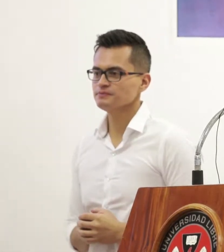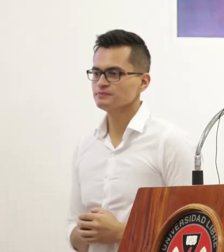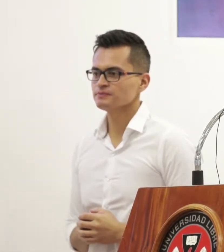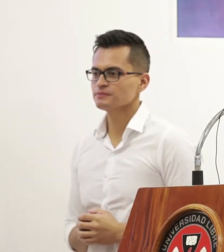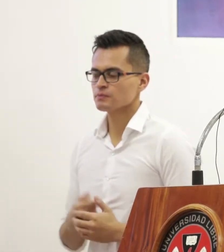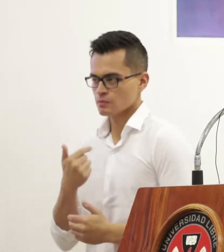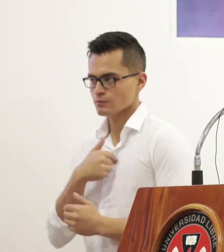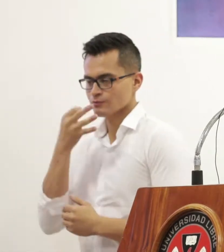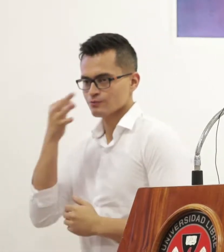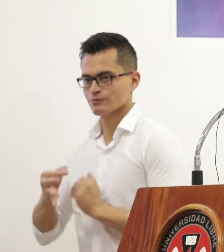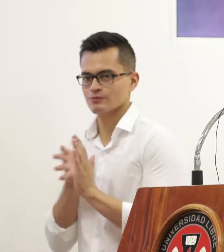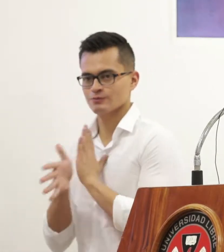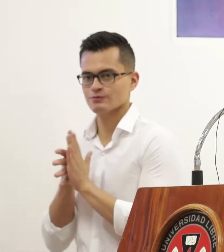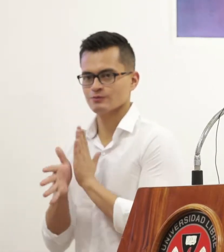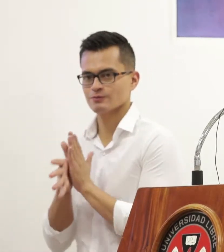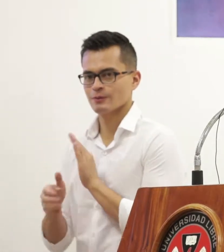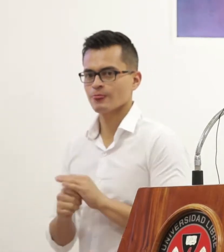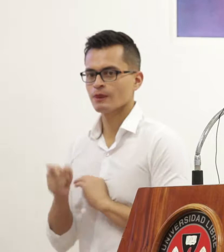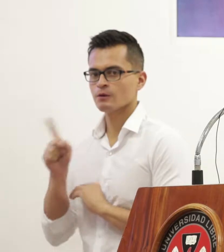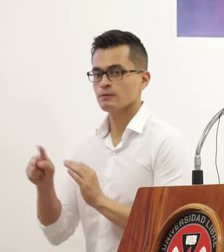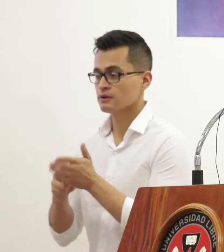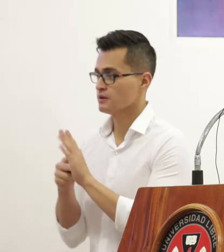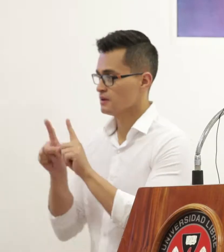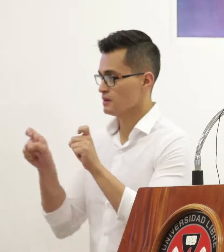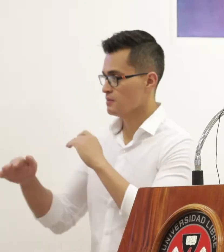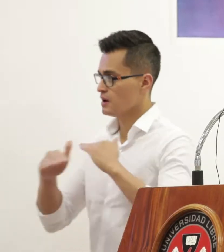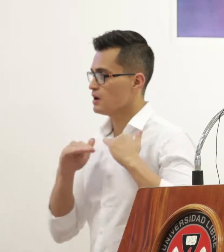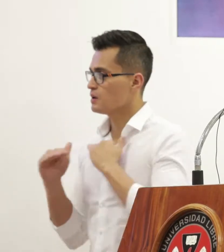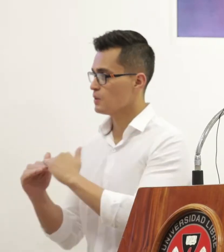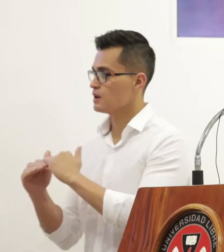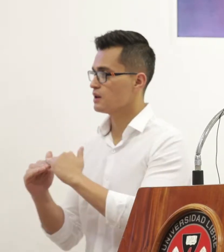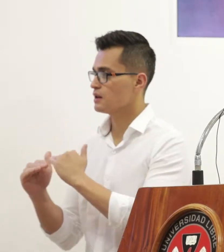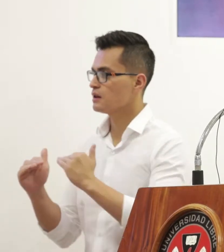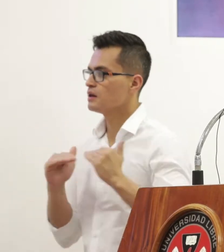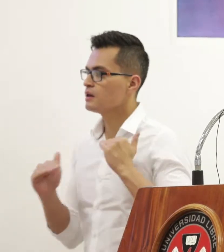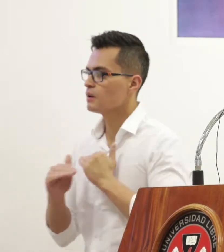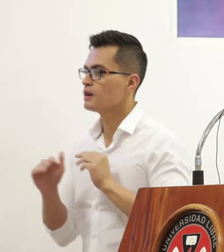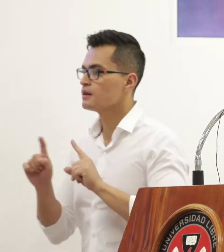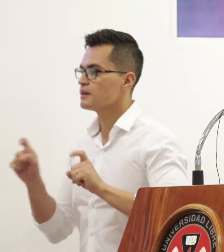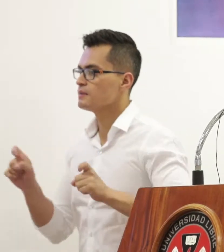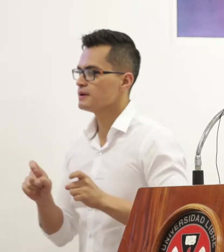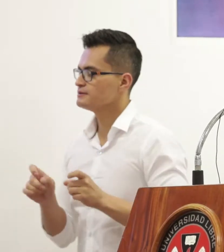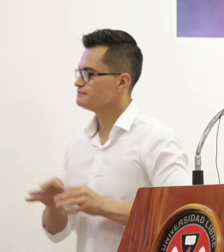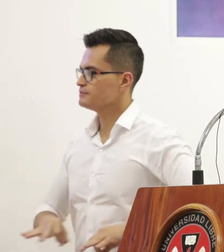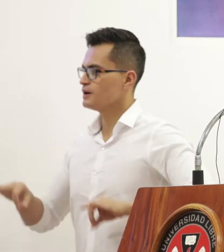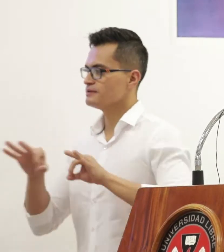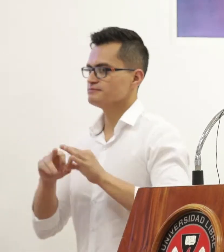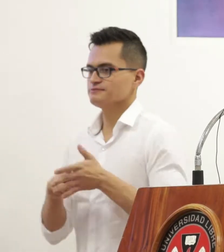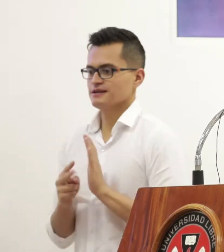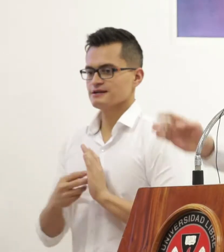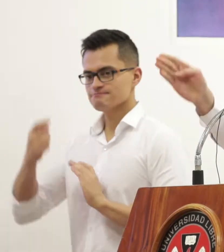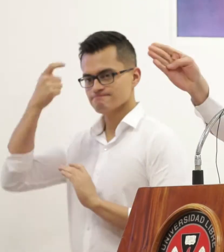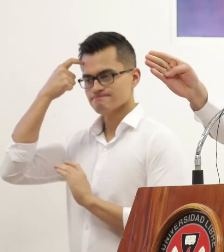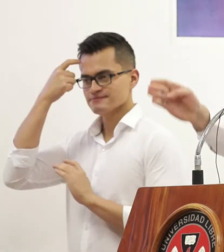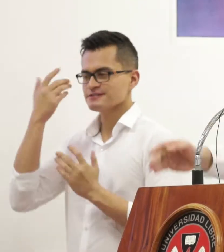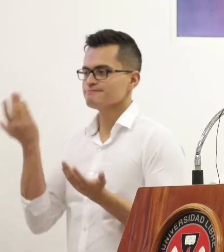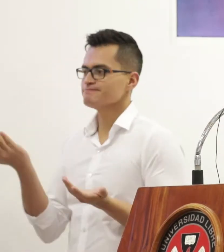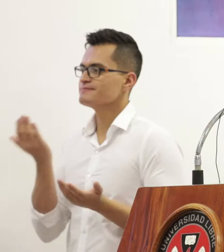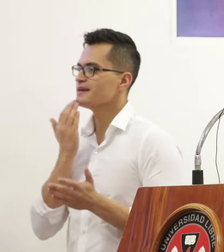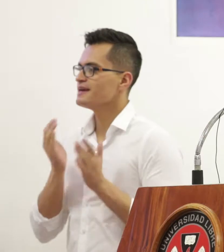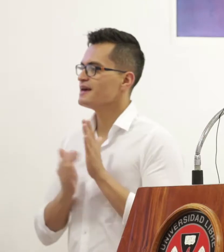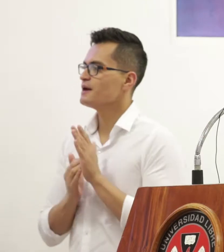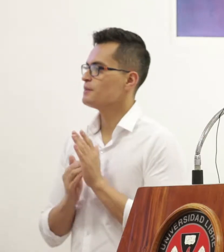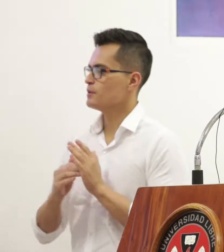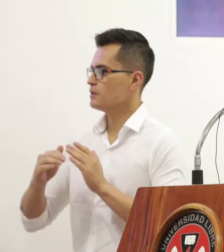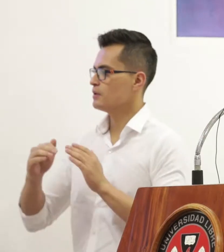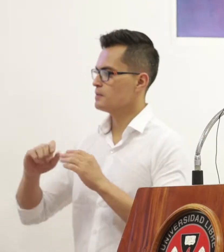decirlo porque hablar de igualdad es, en primer lugar, detener, en el caso particular de la primera de las